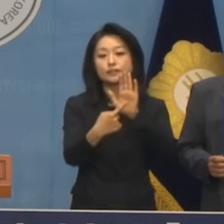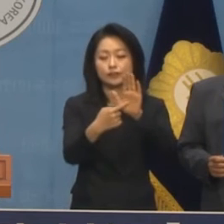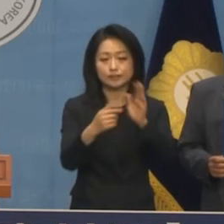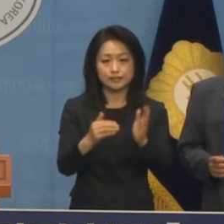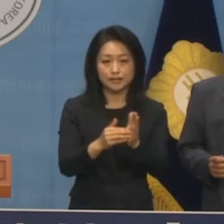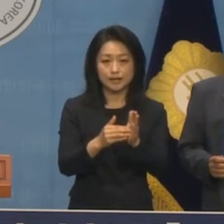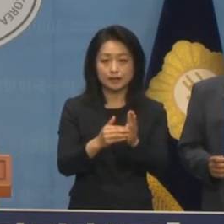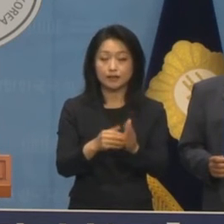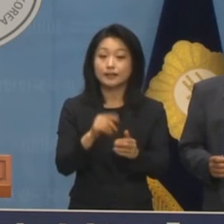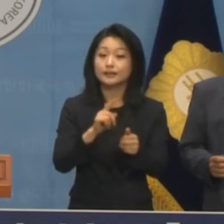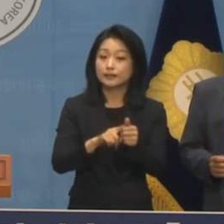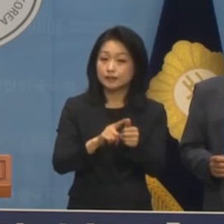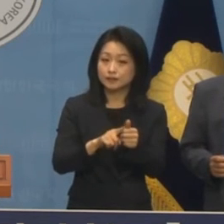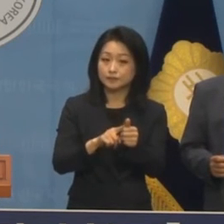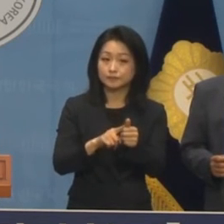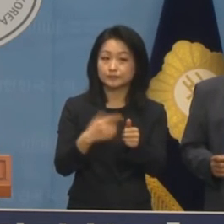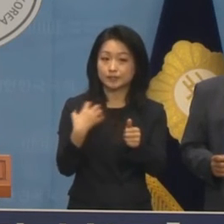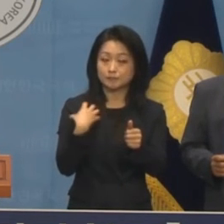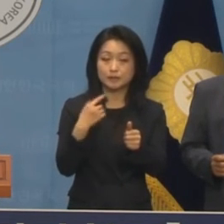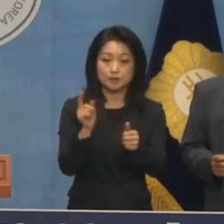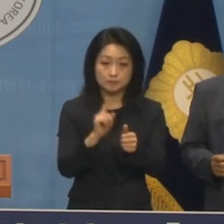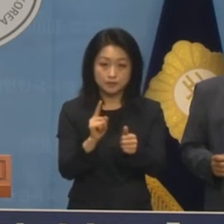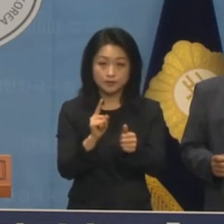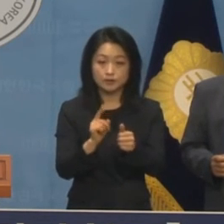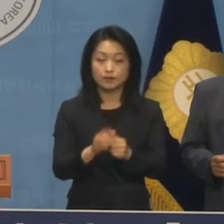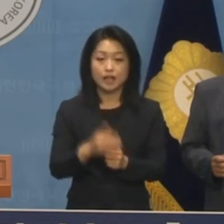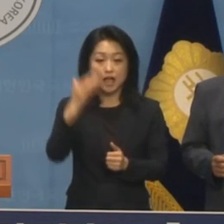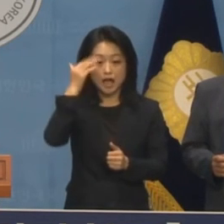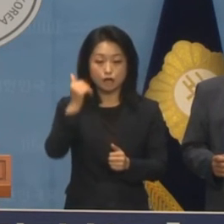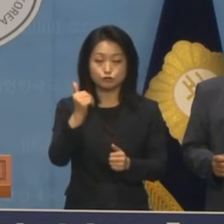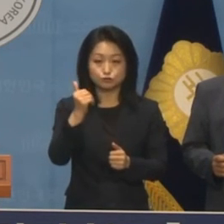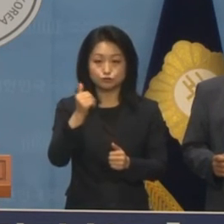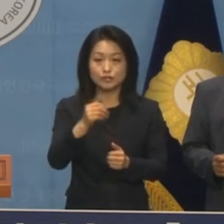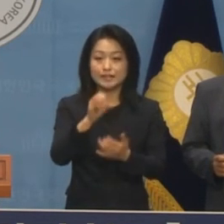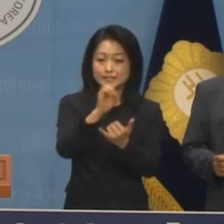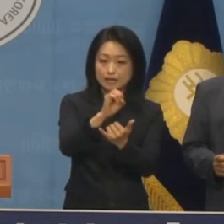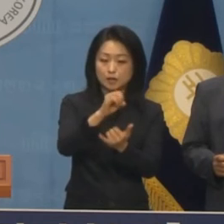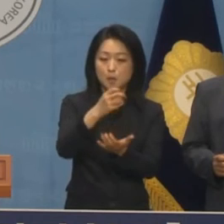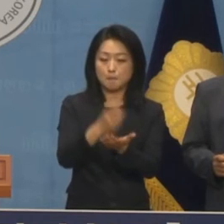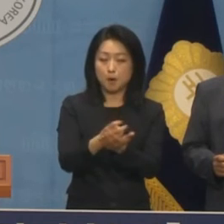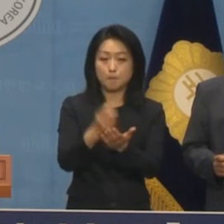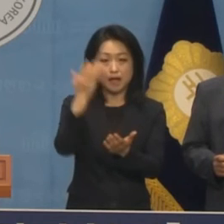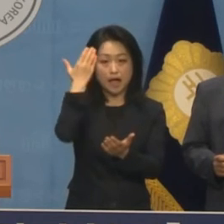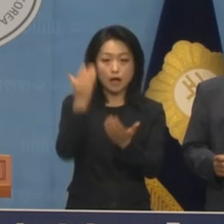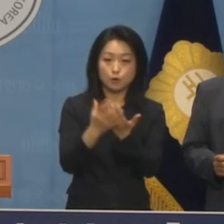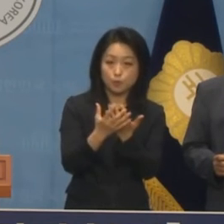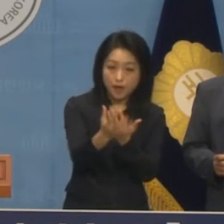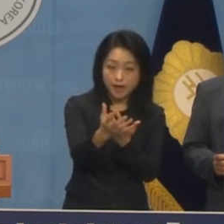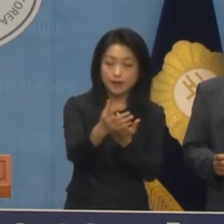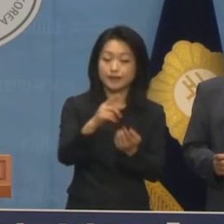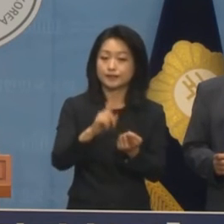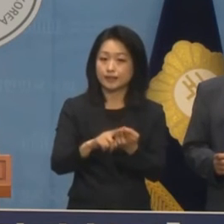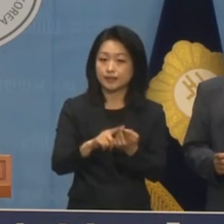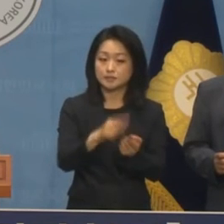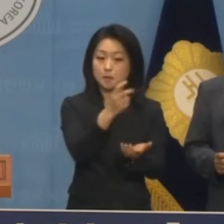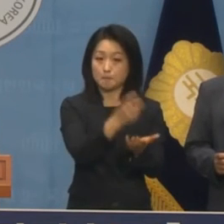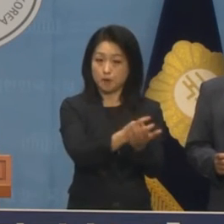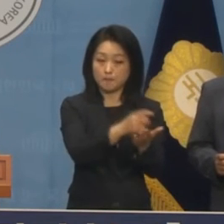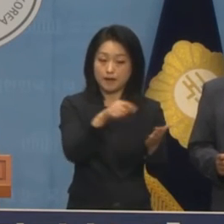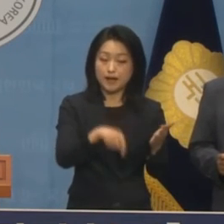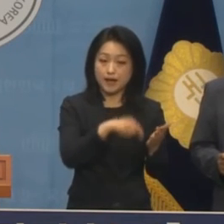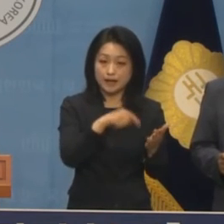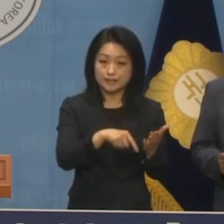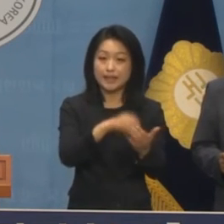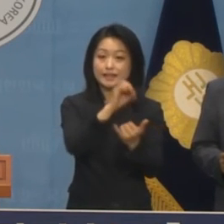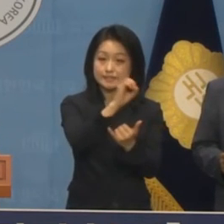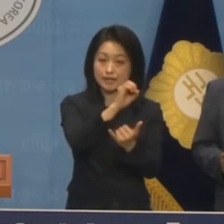드러내왔다. 이 후보자가 몸담고 있는 한국젠더법학회 또한 법제 영역에서의 성주류화와 젠더